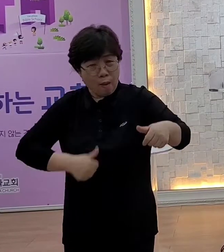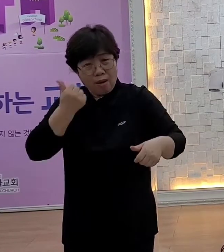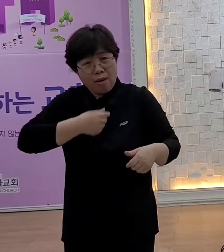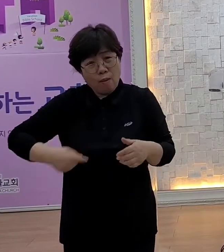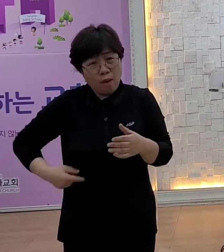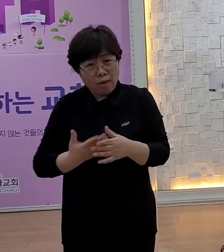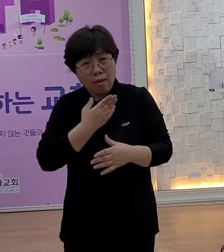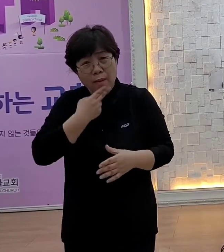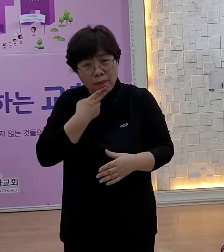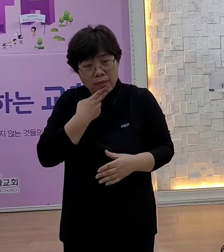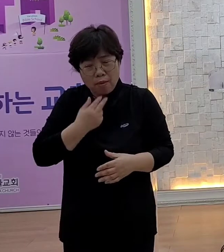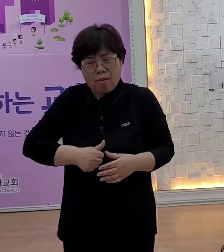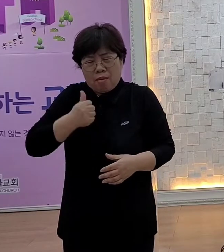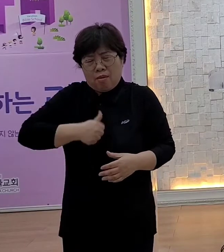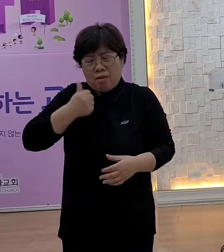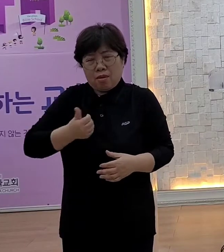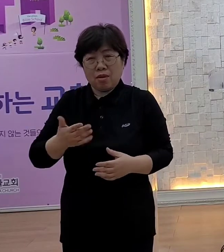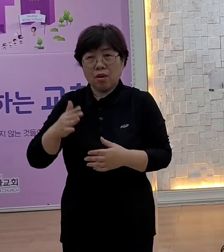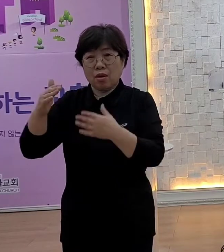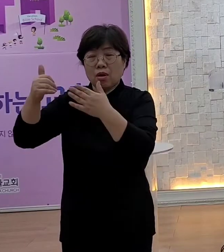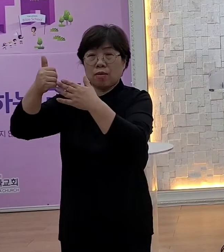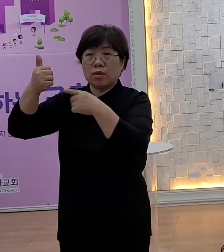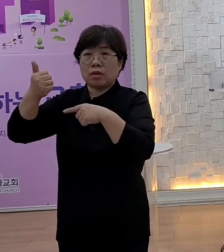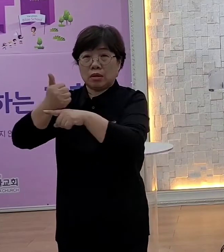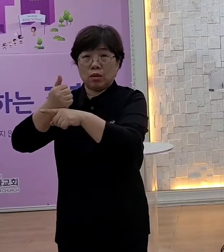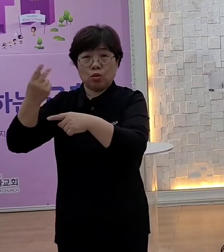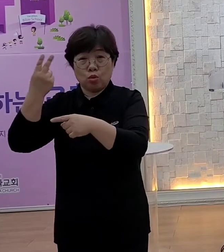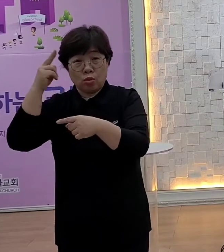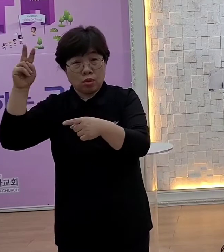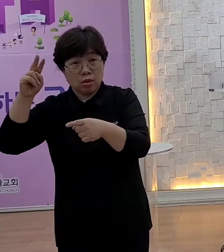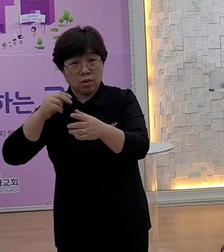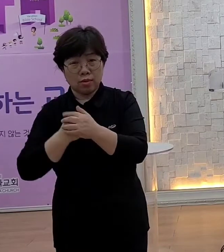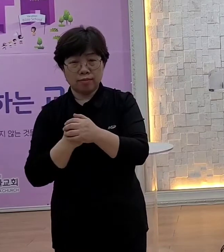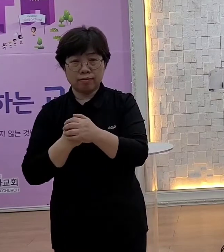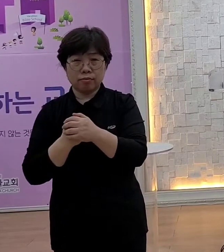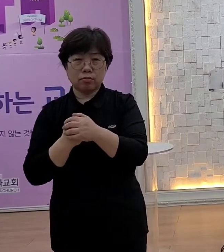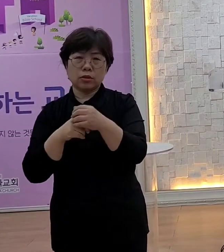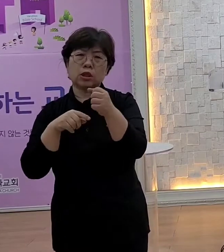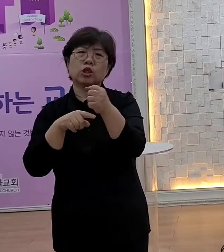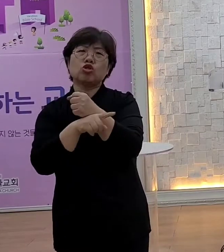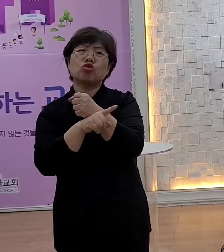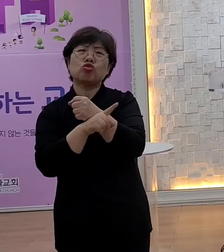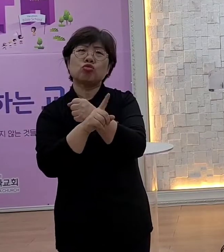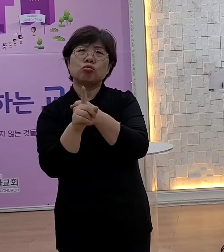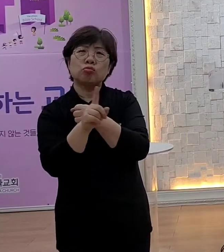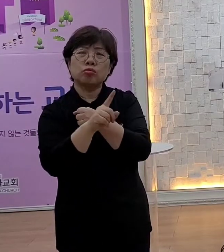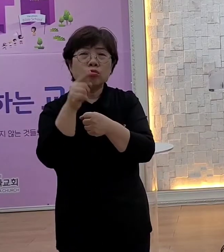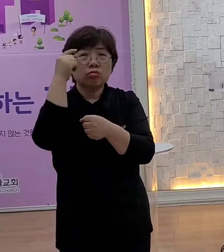있지만 하나님은 뜻을 돌이켰단 말이에요. 그 이유가 무엇일까?